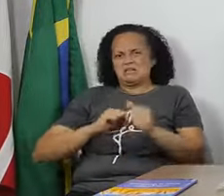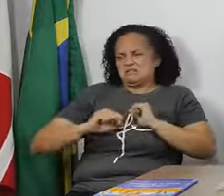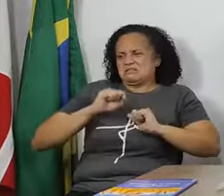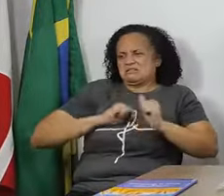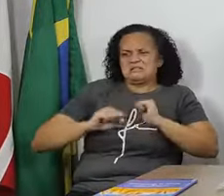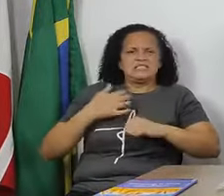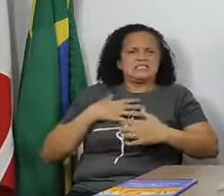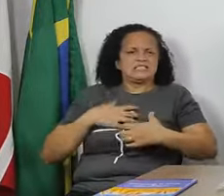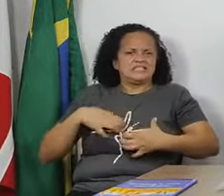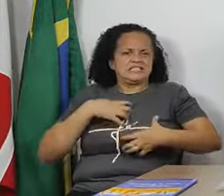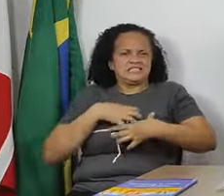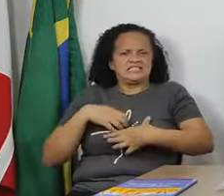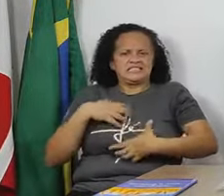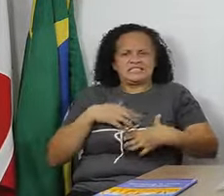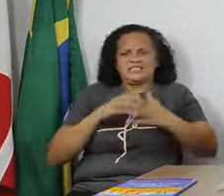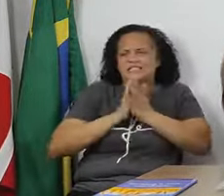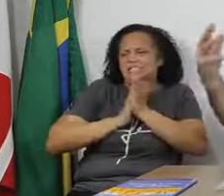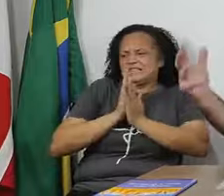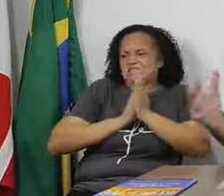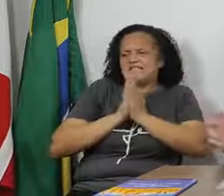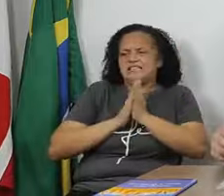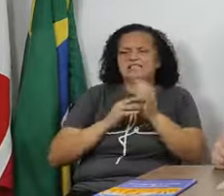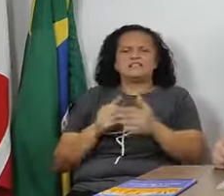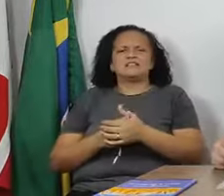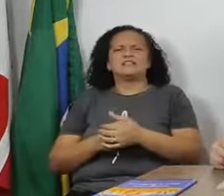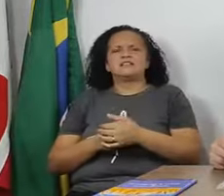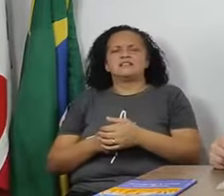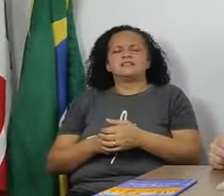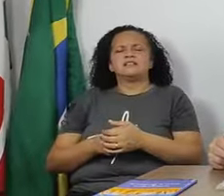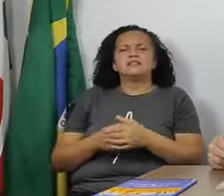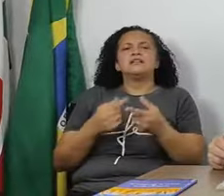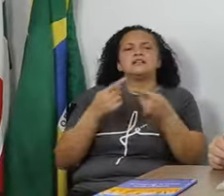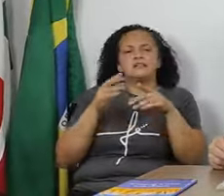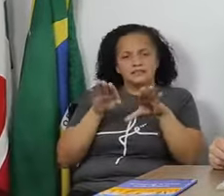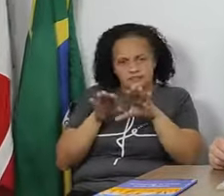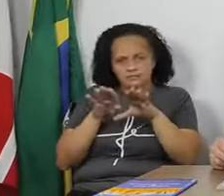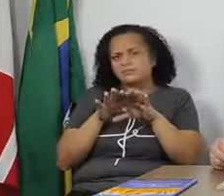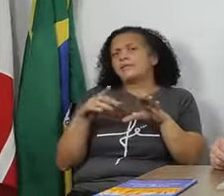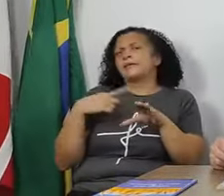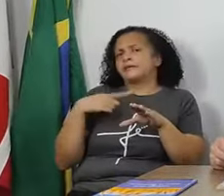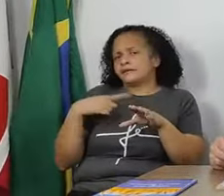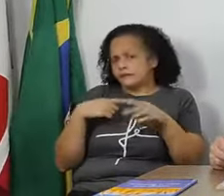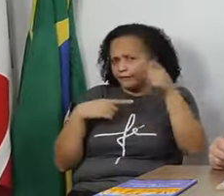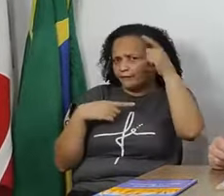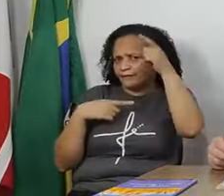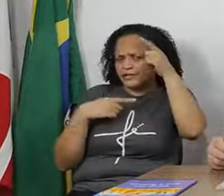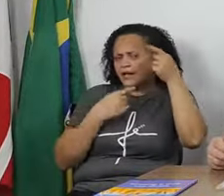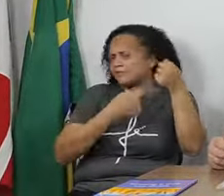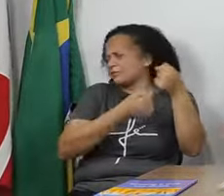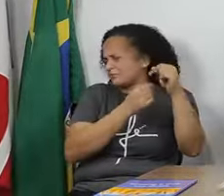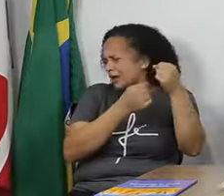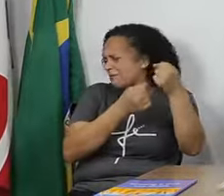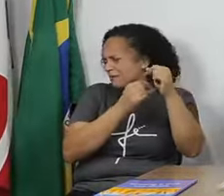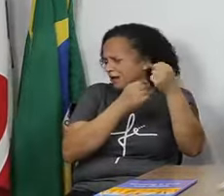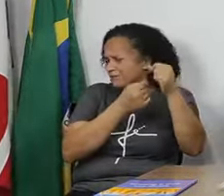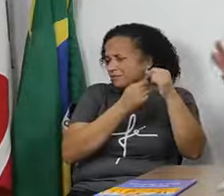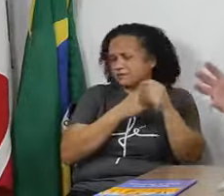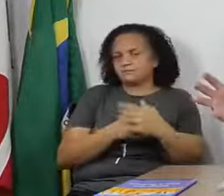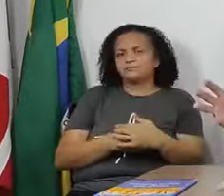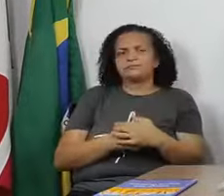angústia, a tristeza, o desânimo, e temos também as sugestões malignas contra a nossa vontade, para